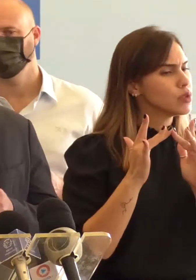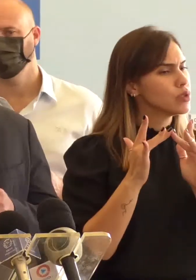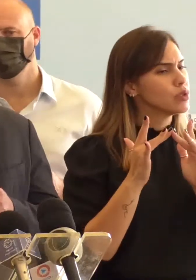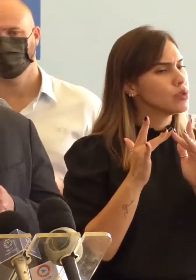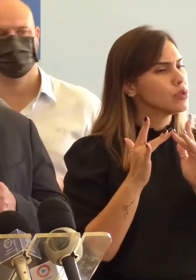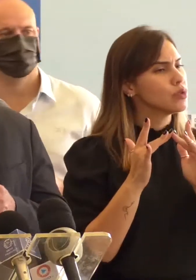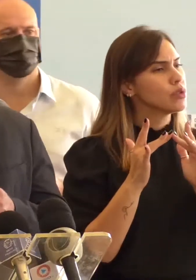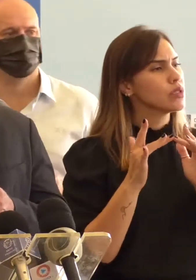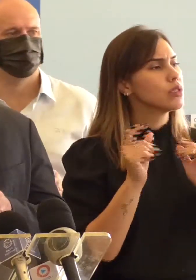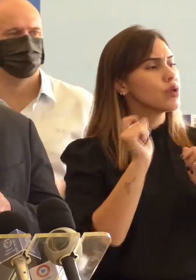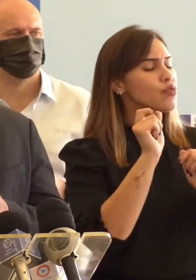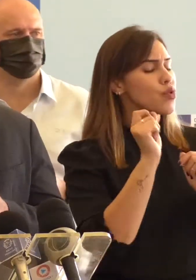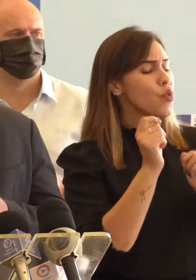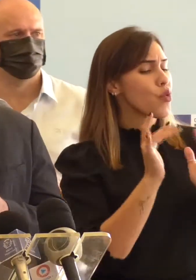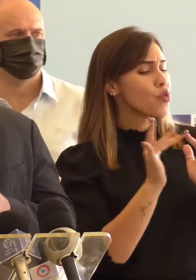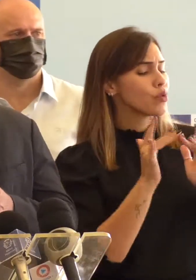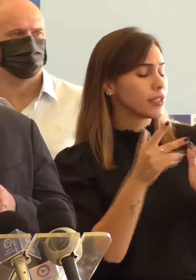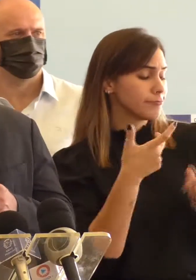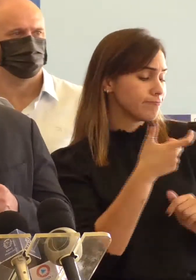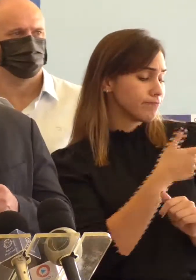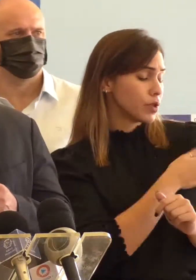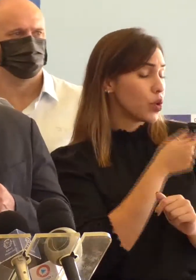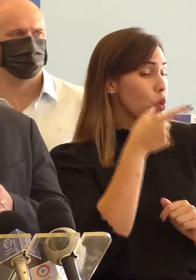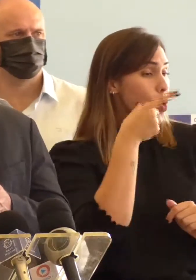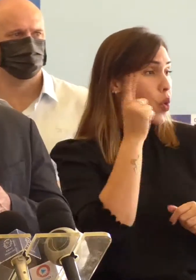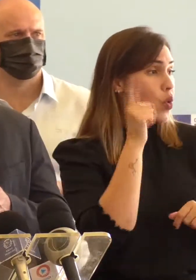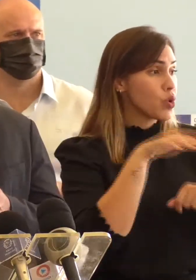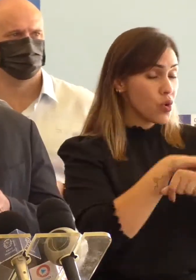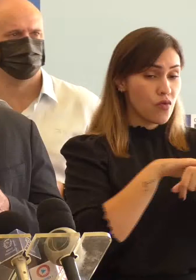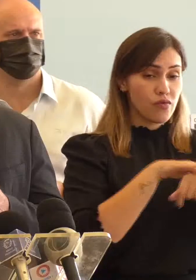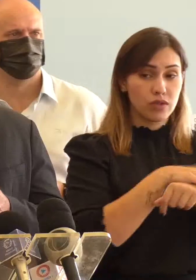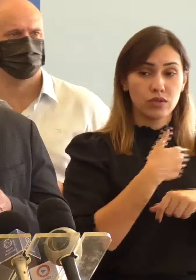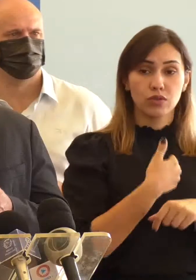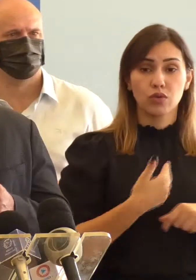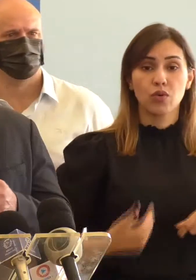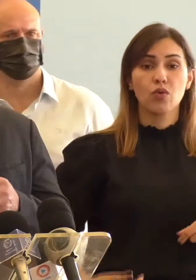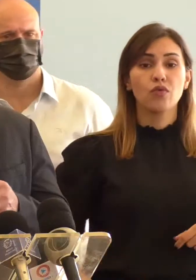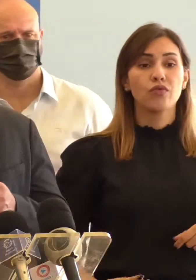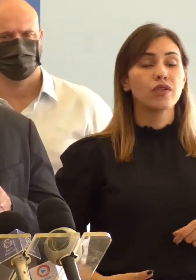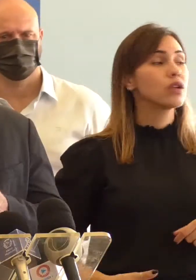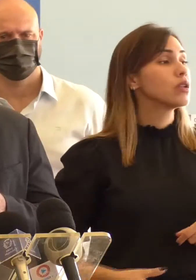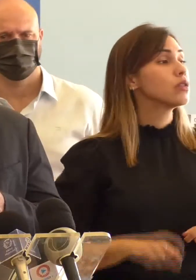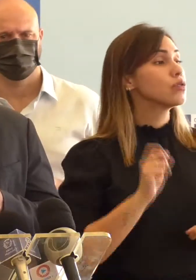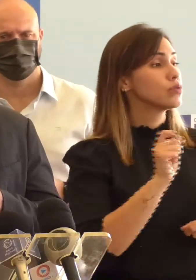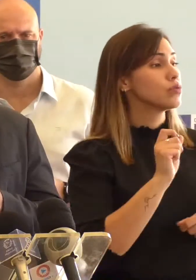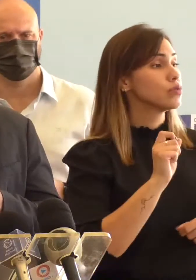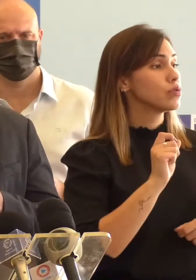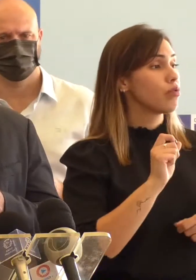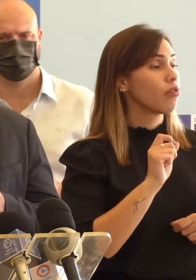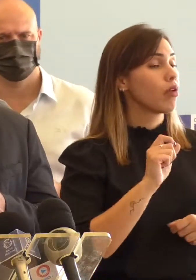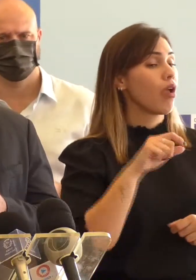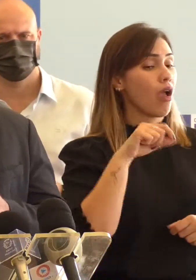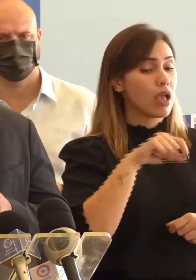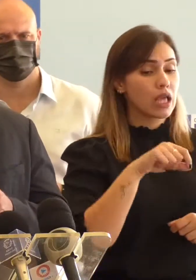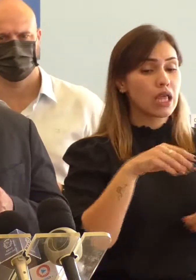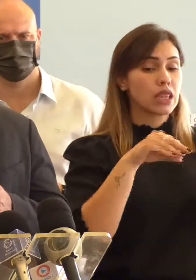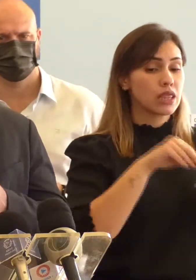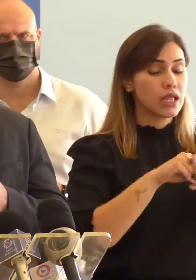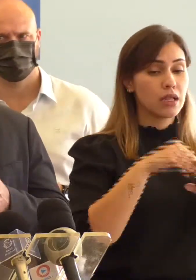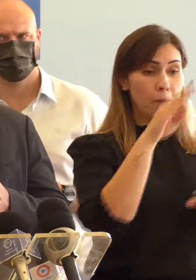né, tentando viabilizar. Ontem conversamos com os governadores do Centro-Oeste na reunião do Consórcio Brasil